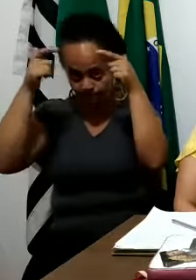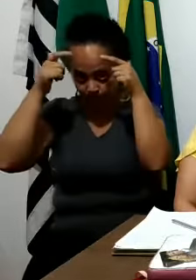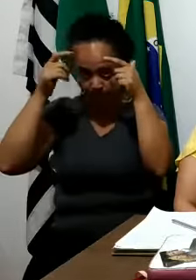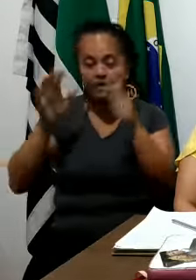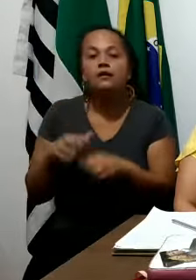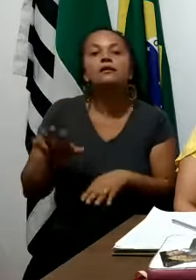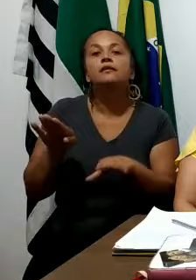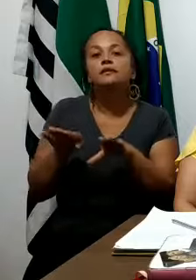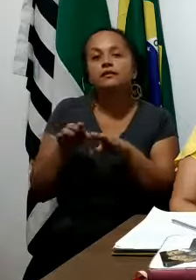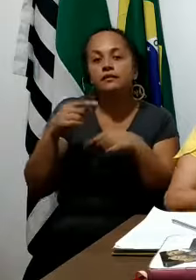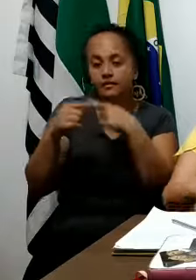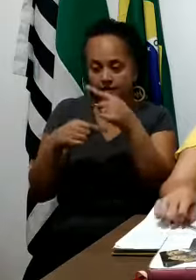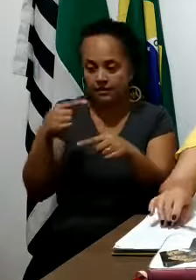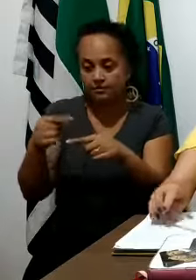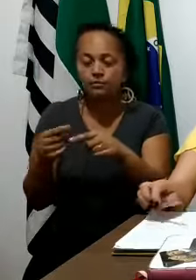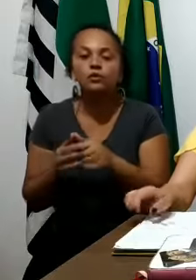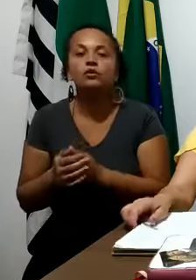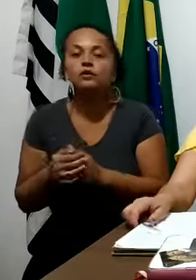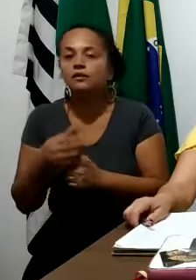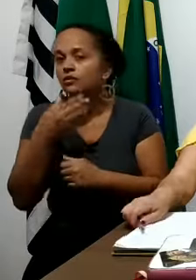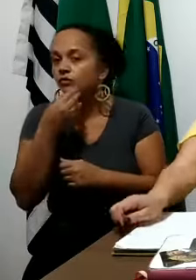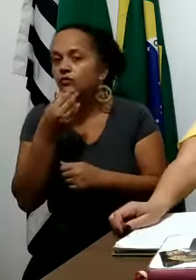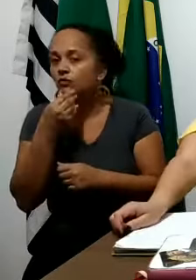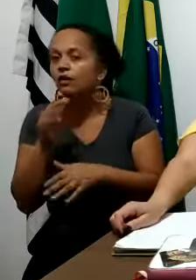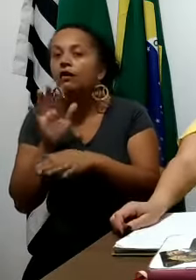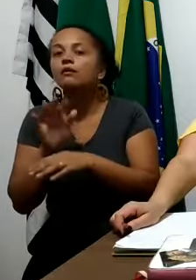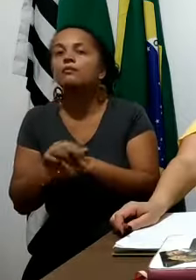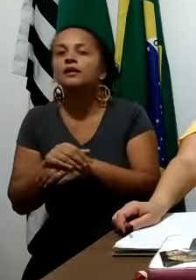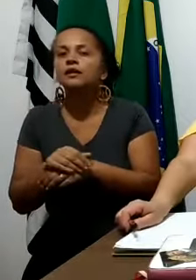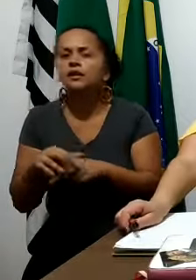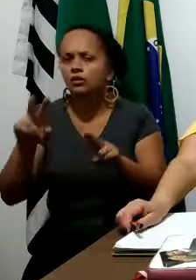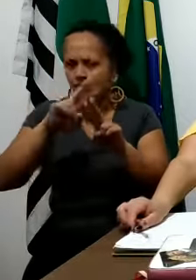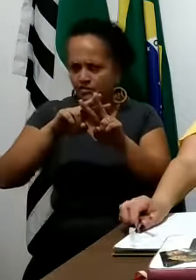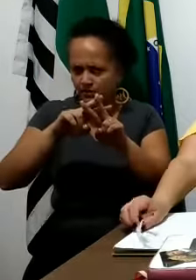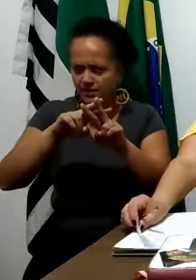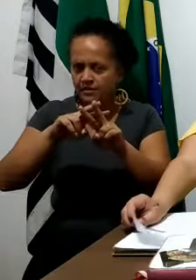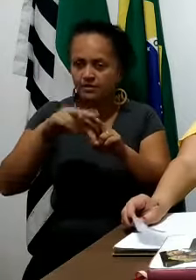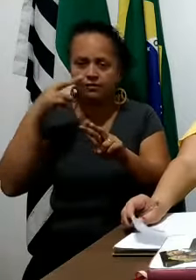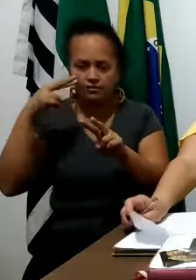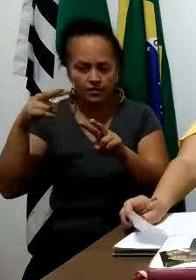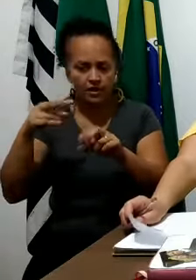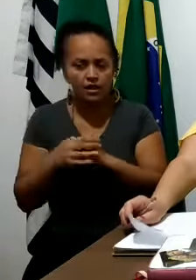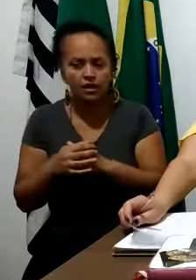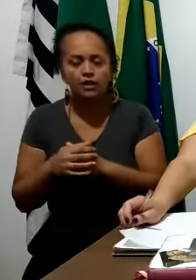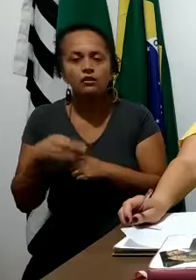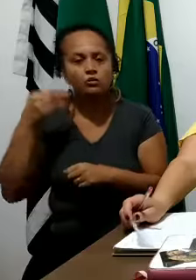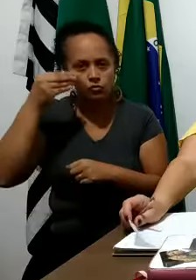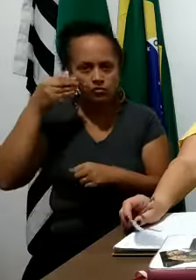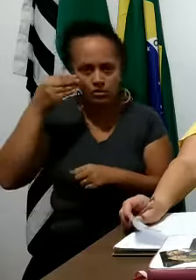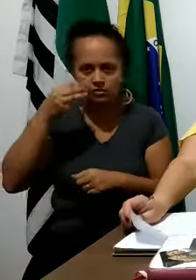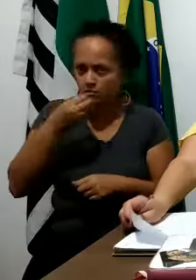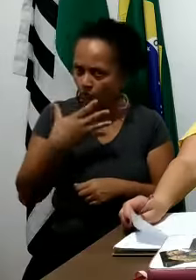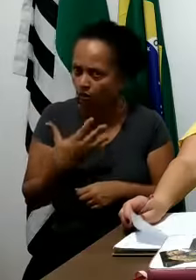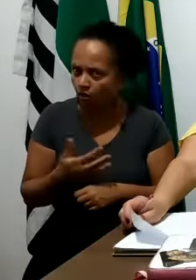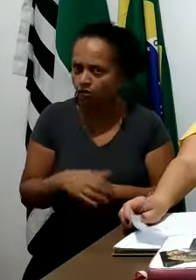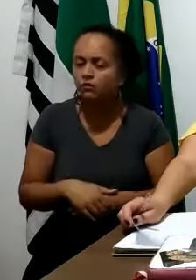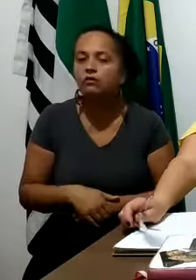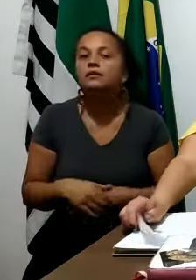ele deu bom testemunho, irmãos. Ele ficou encarregado e depois disso ele se tornou governador do Egito,